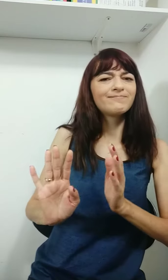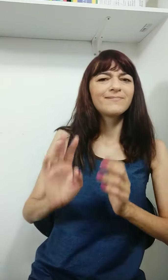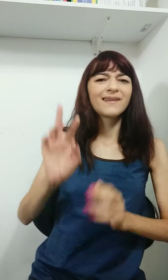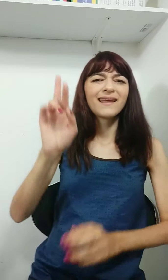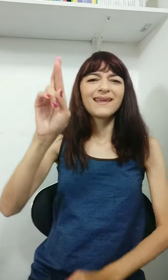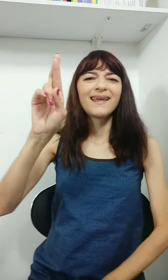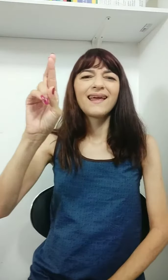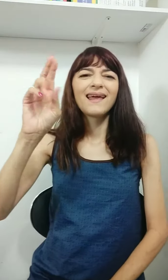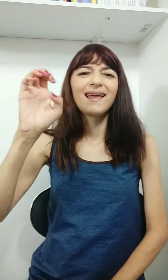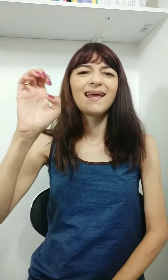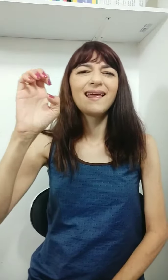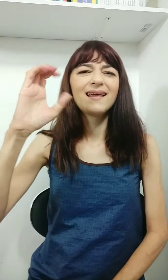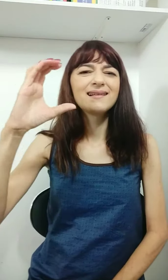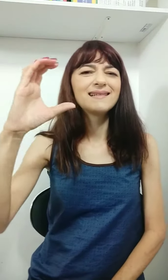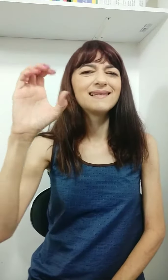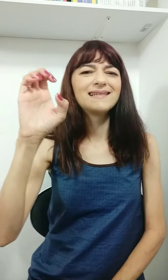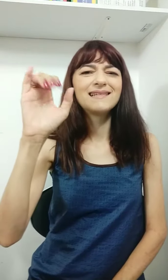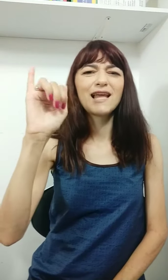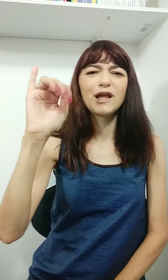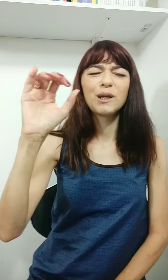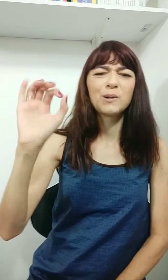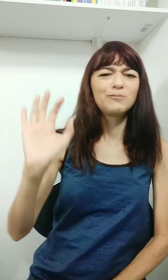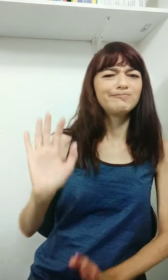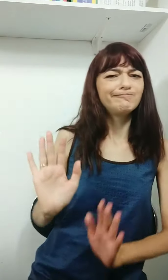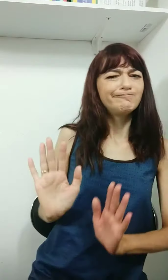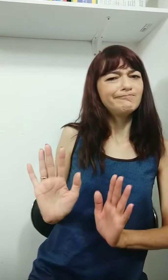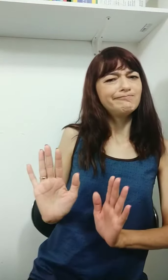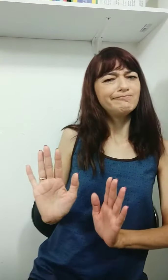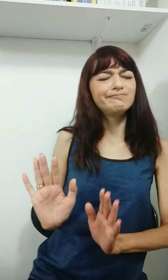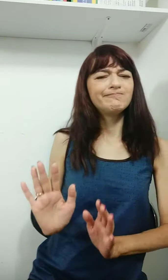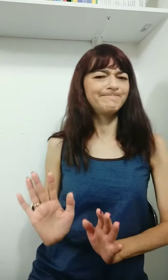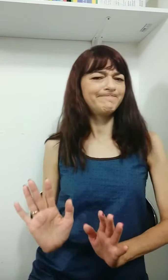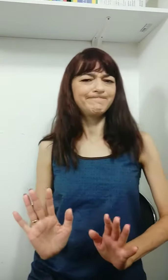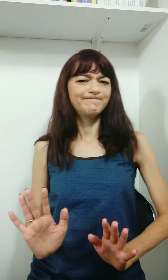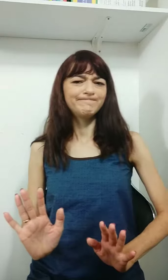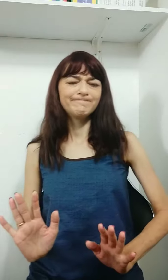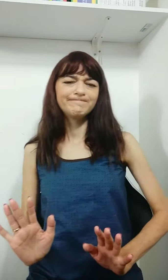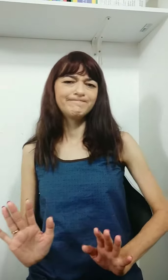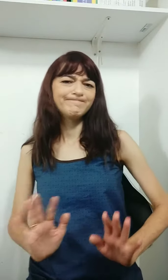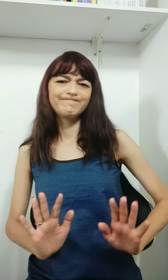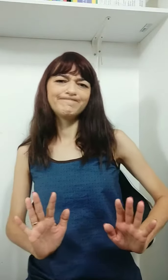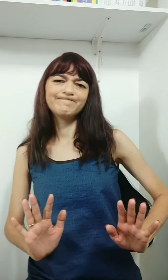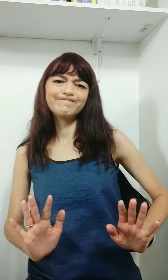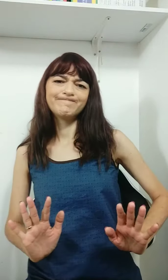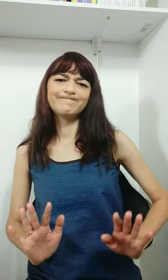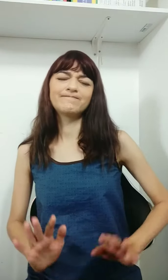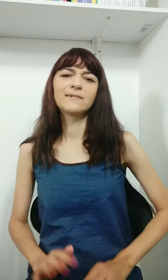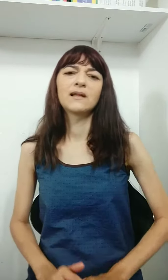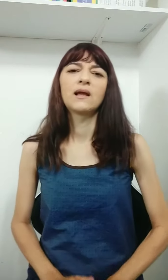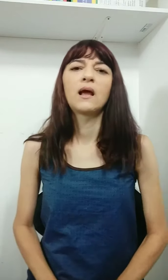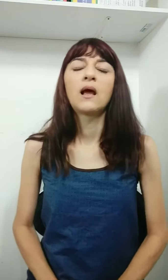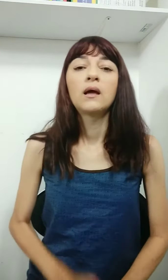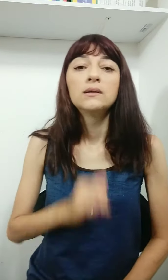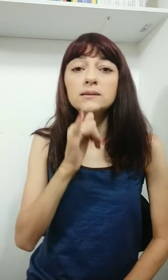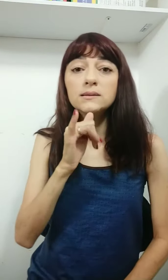peraí, não é bem assim, né? É como se você estivesse recuando a alguma informação, ou então está realmente ali